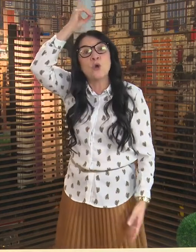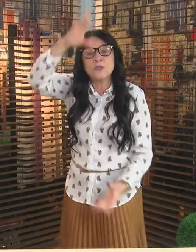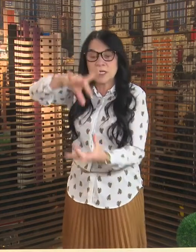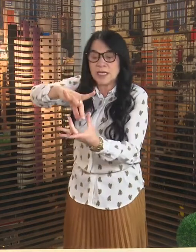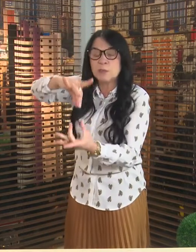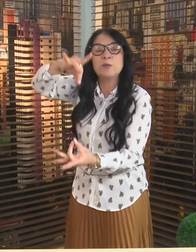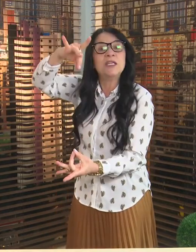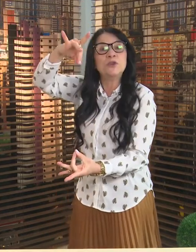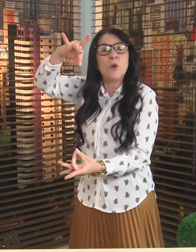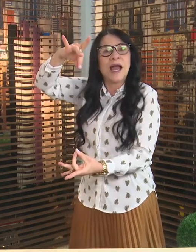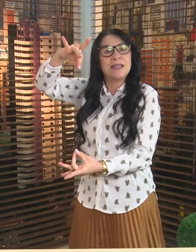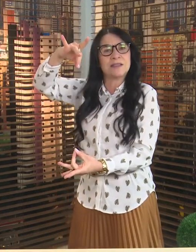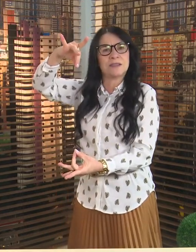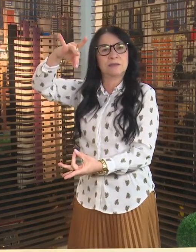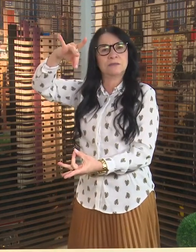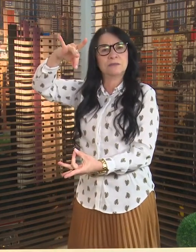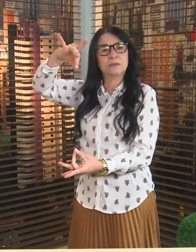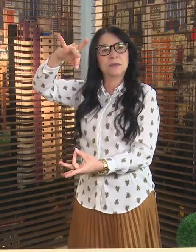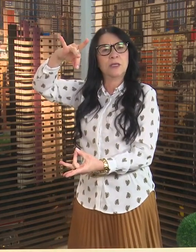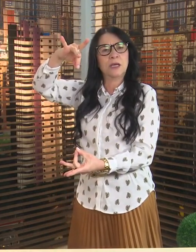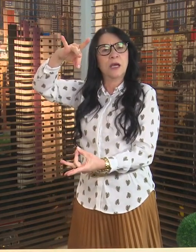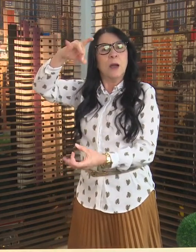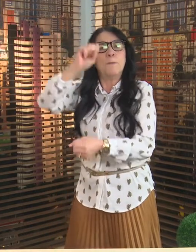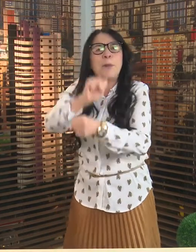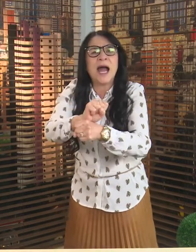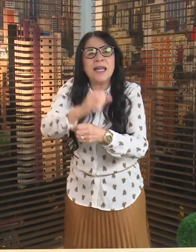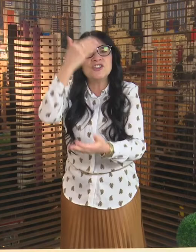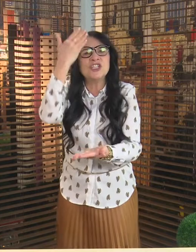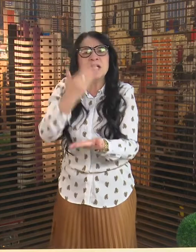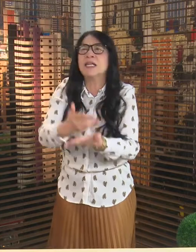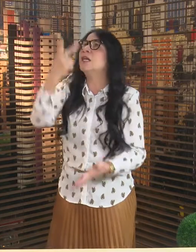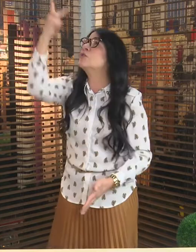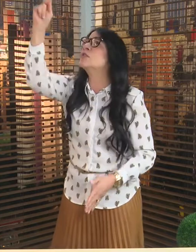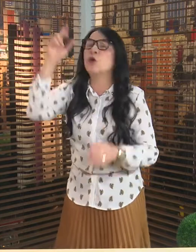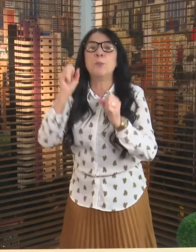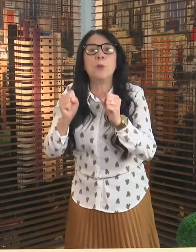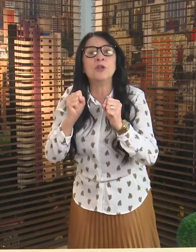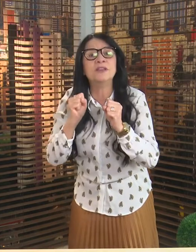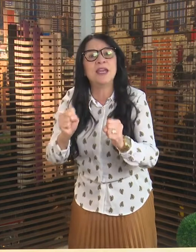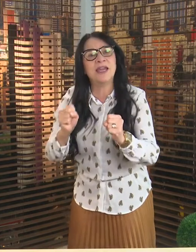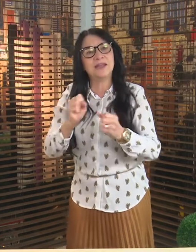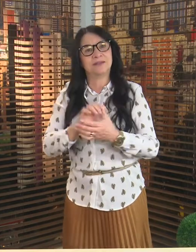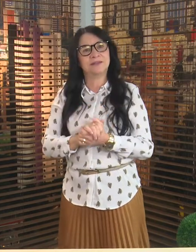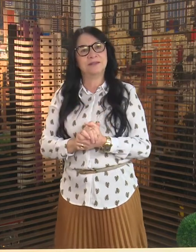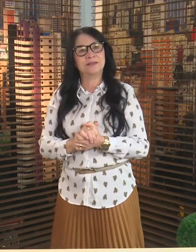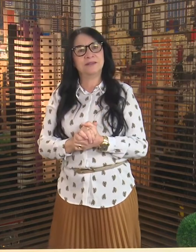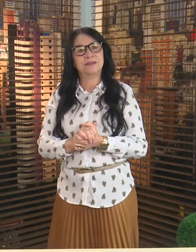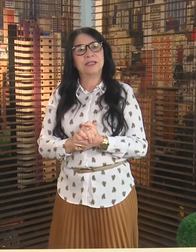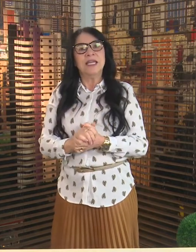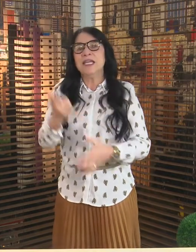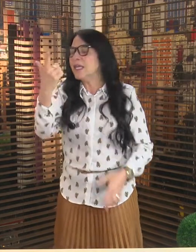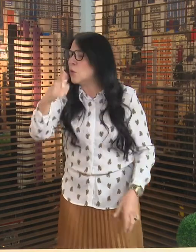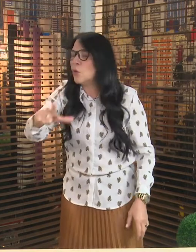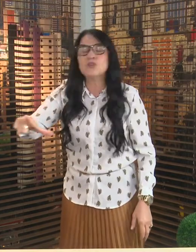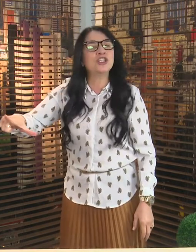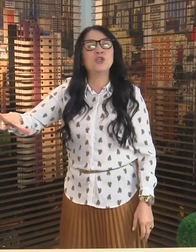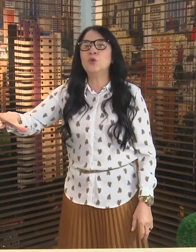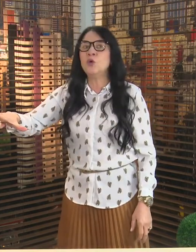dons espirituais. Pare de crer no seu poder. E não